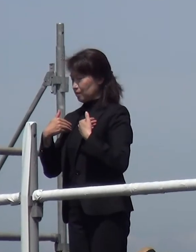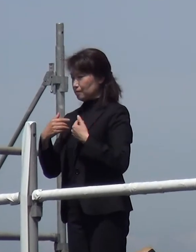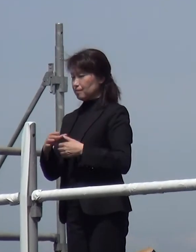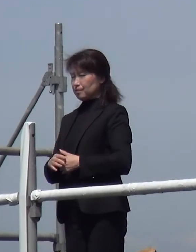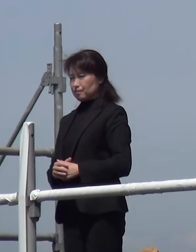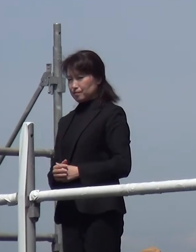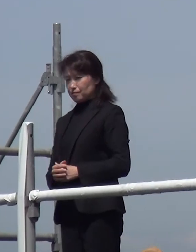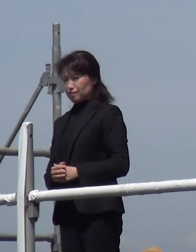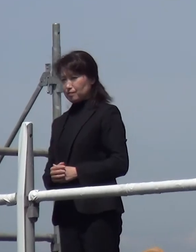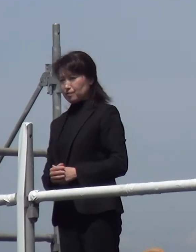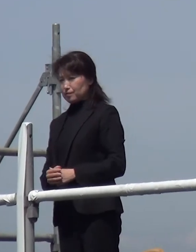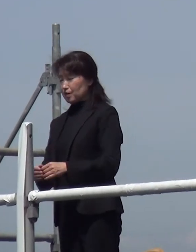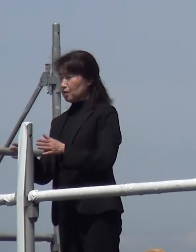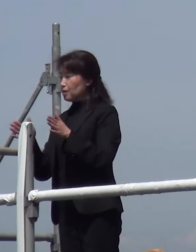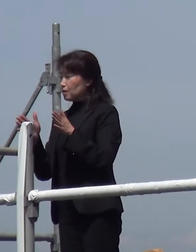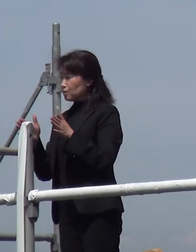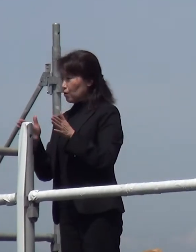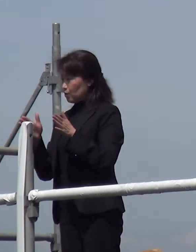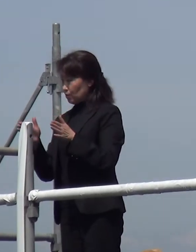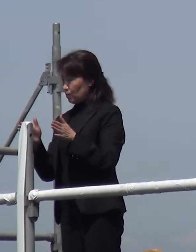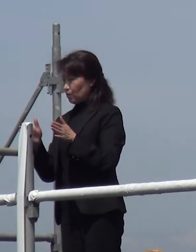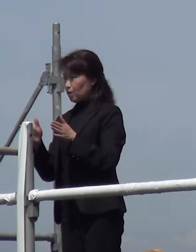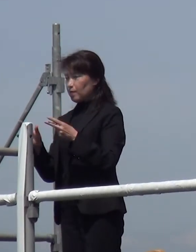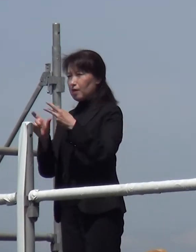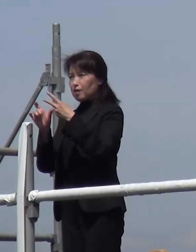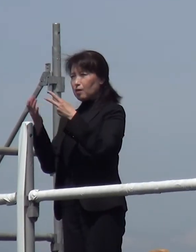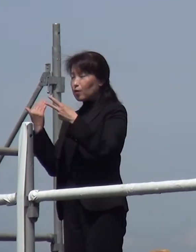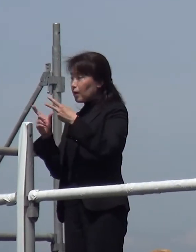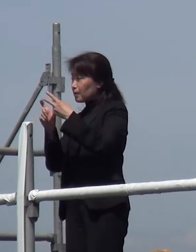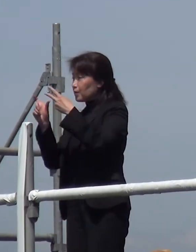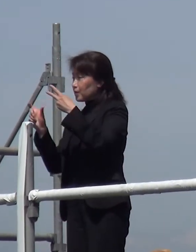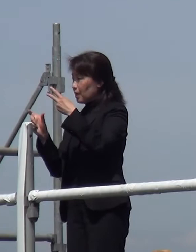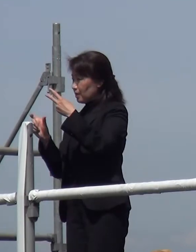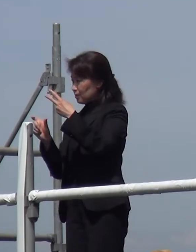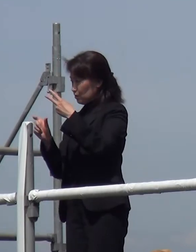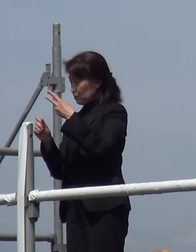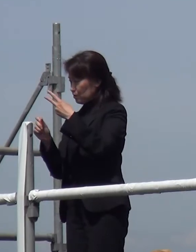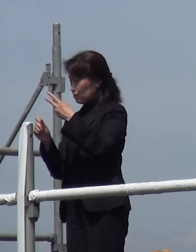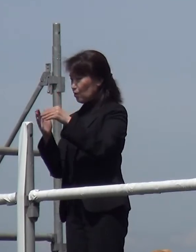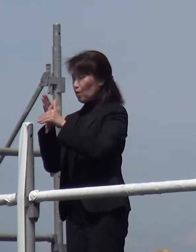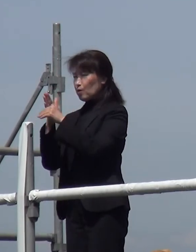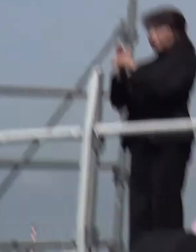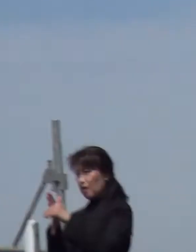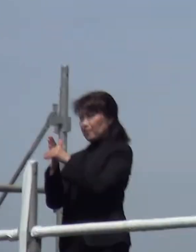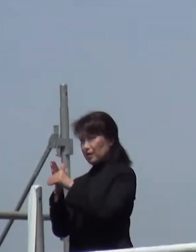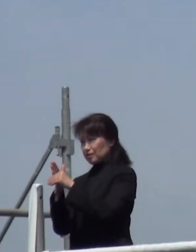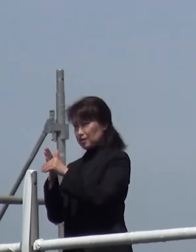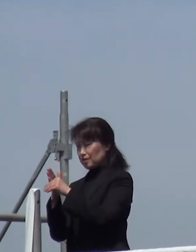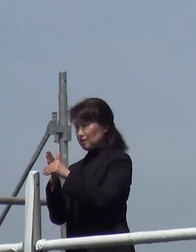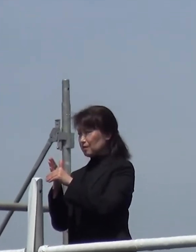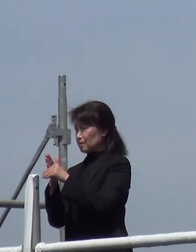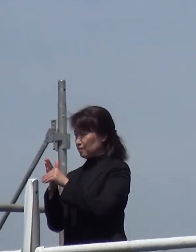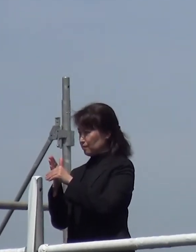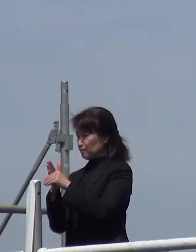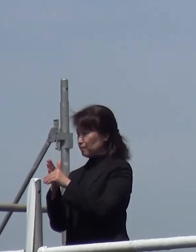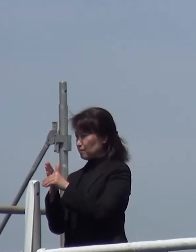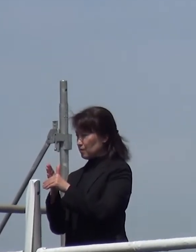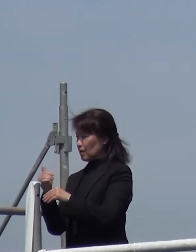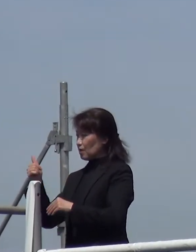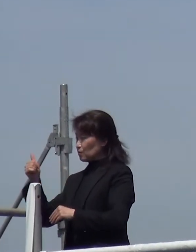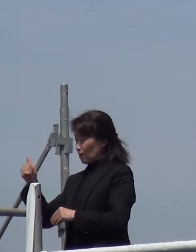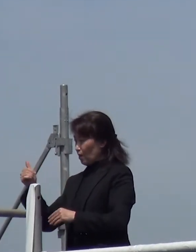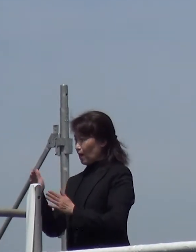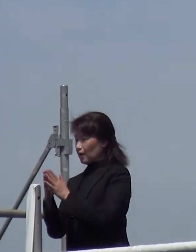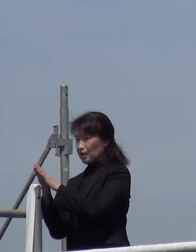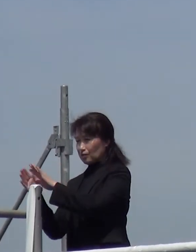です。ちょうどこの2月の半ばにギュンタは亡くなりまし